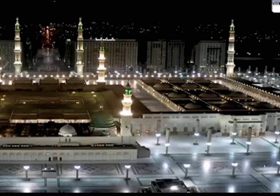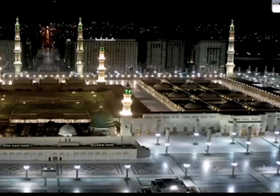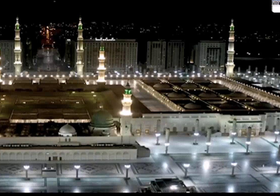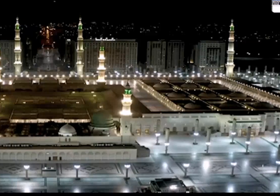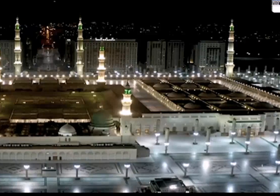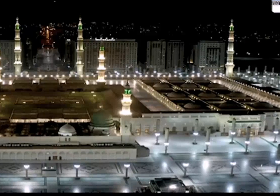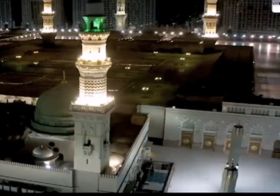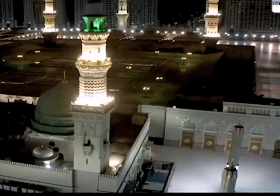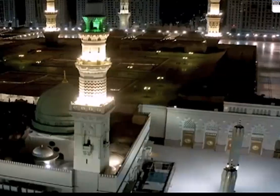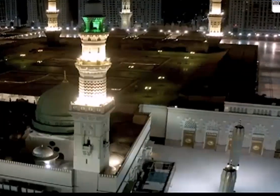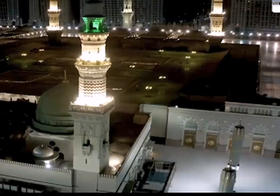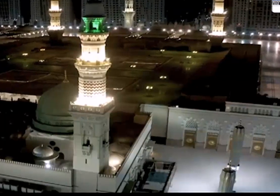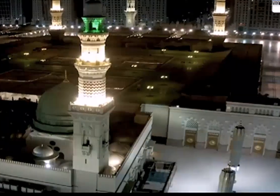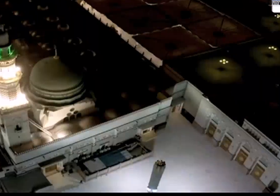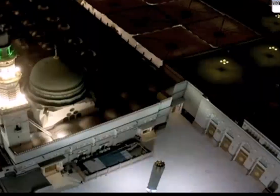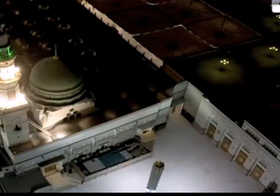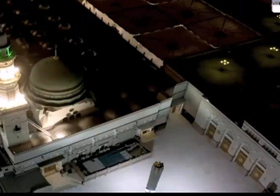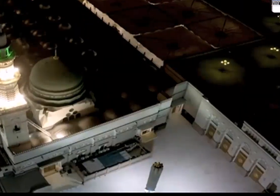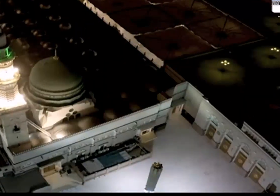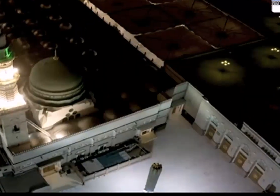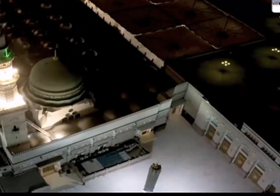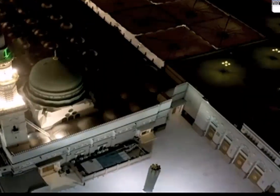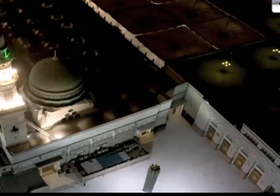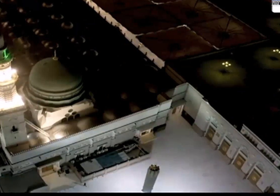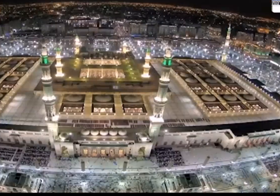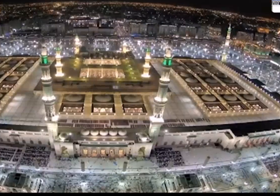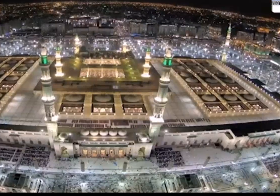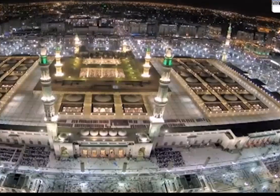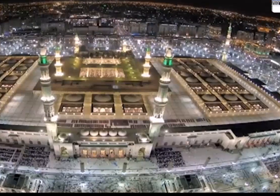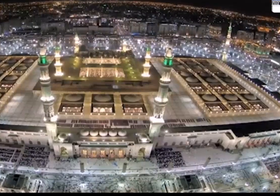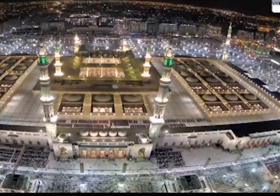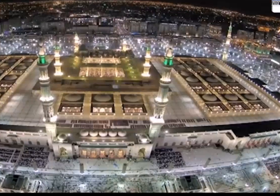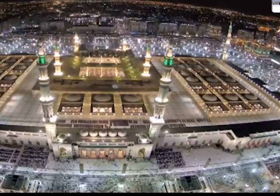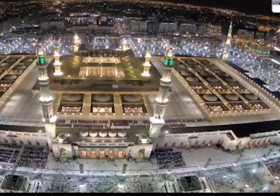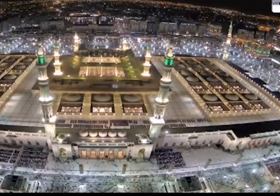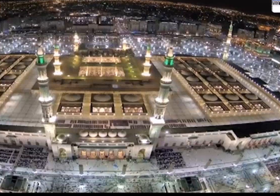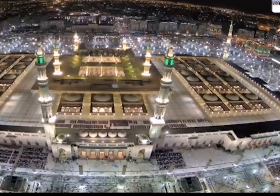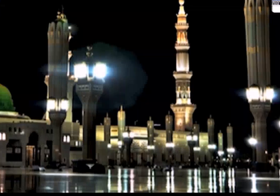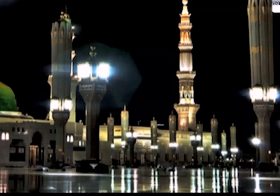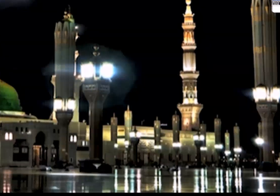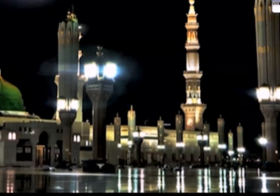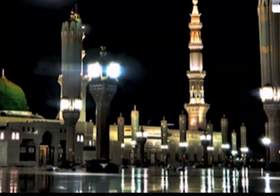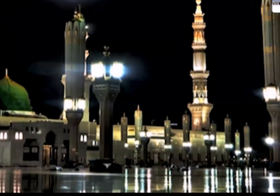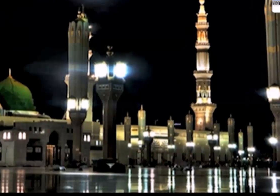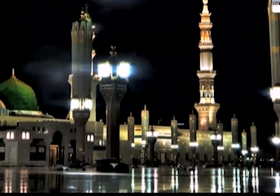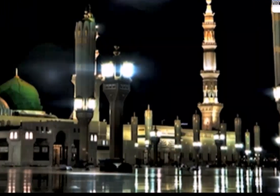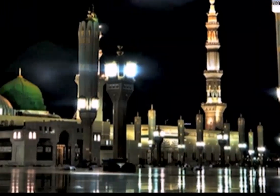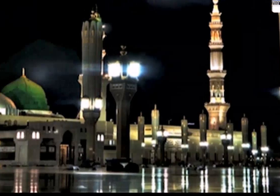علیکا یا رسول اللہ وعلا آلیکا واصحابکا یا حبیب اللہ